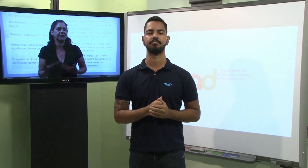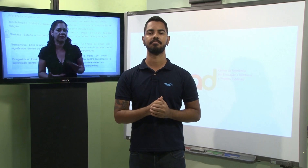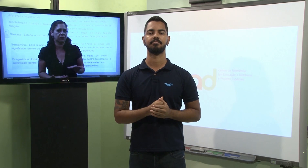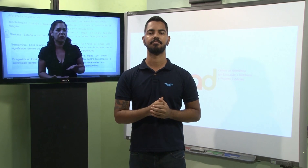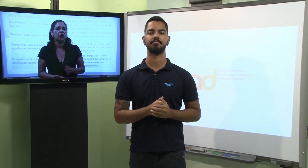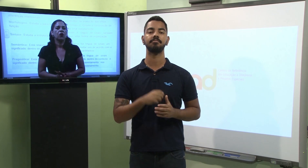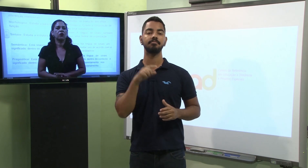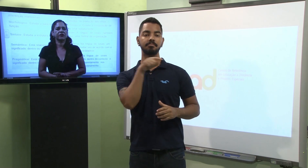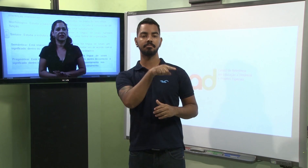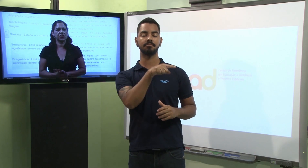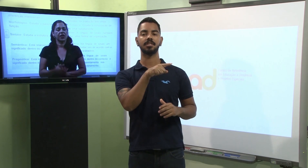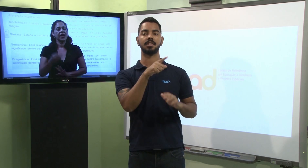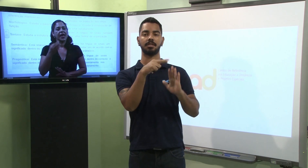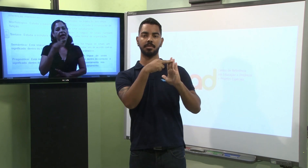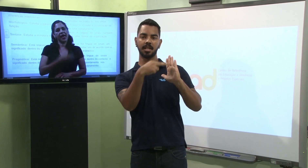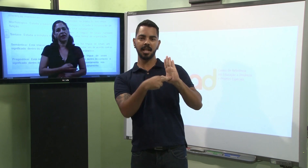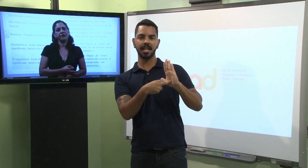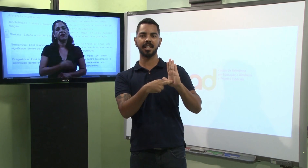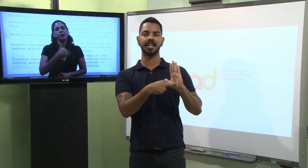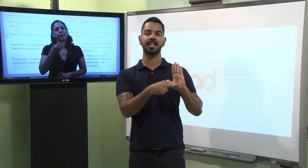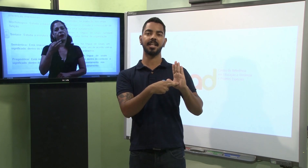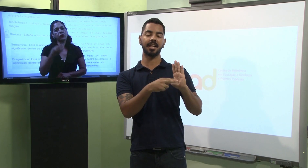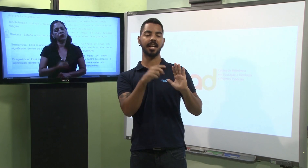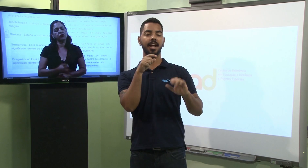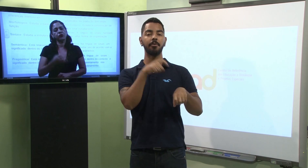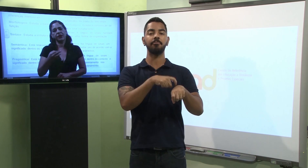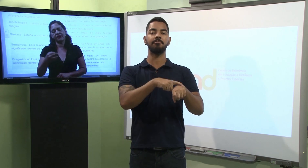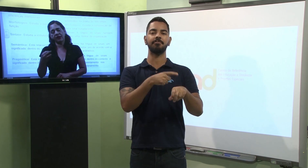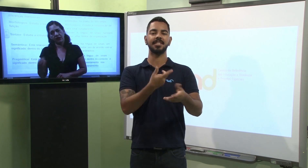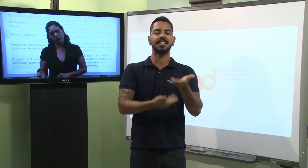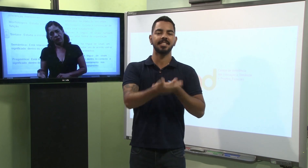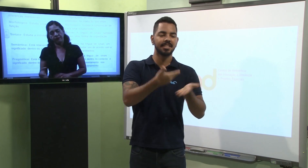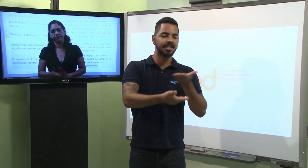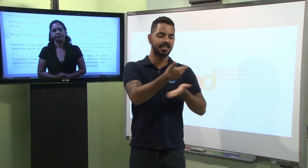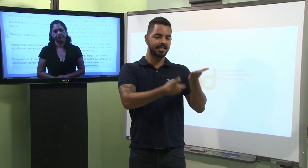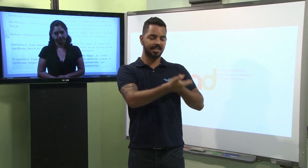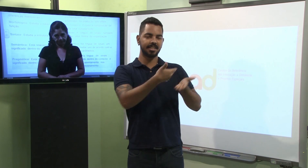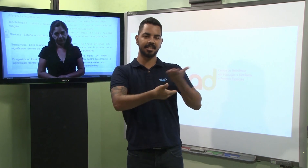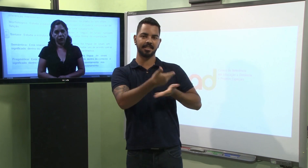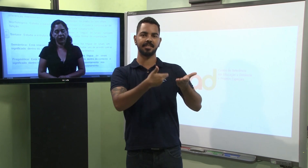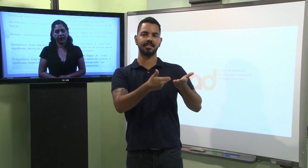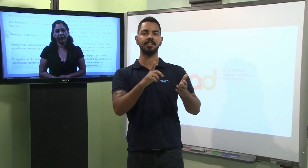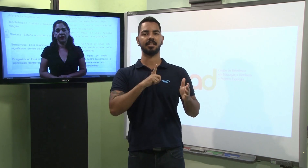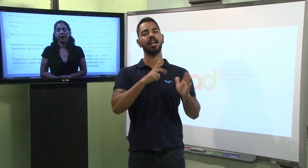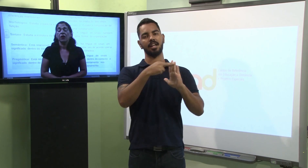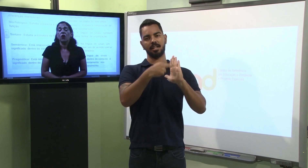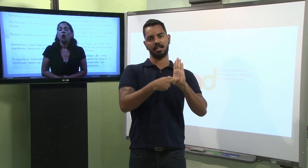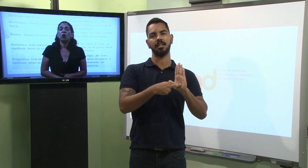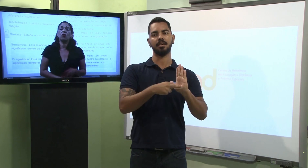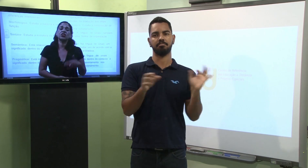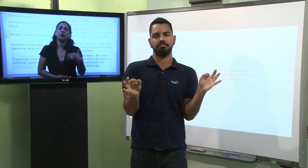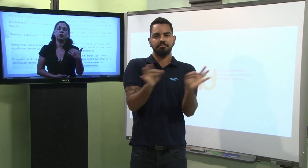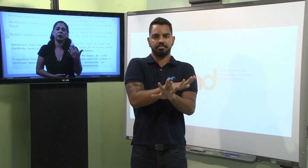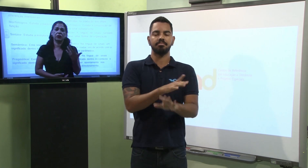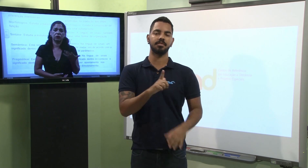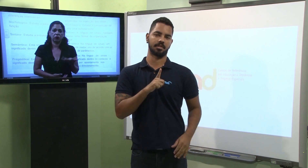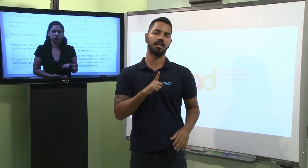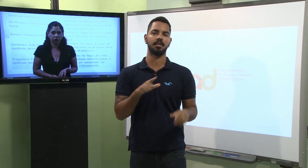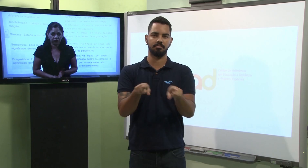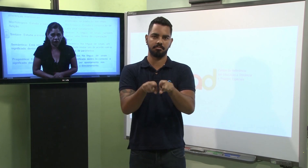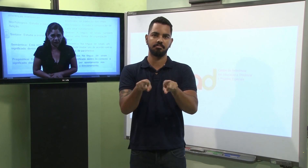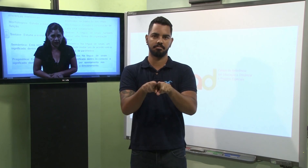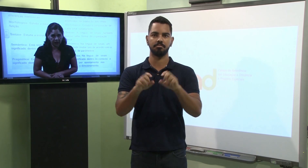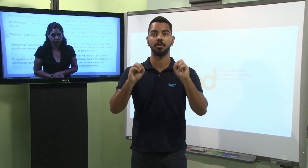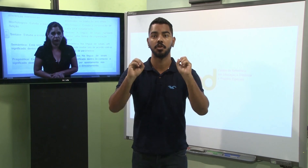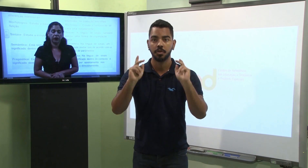de interação, ou seja, regras para o uso desta língua. Ok? Continuando com